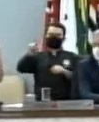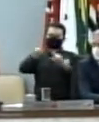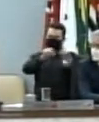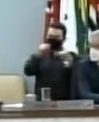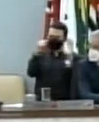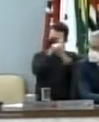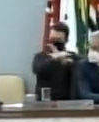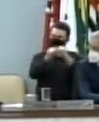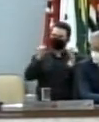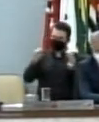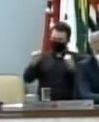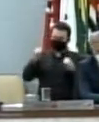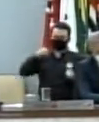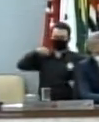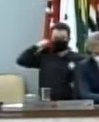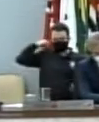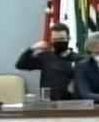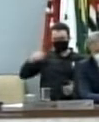Vereador Anderson Branco.